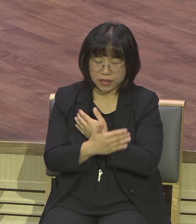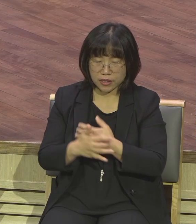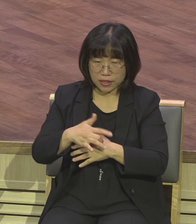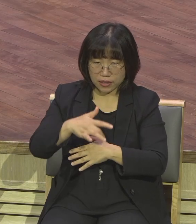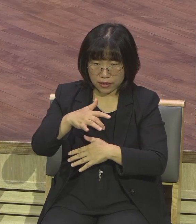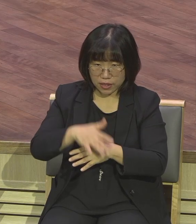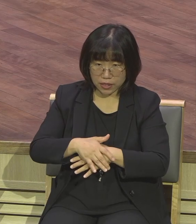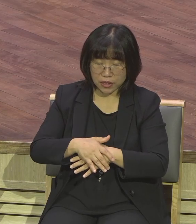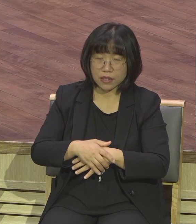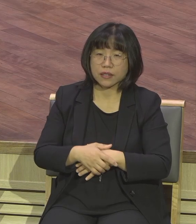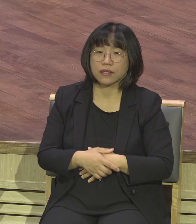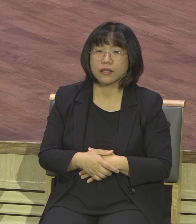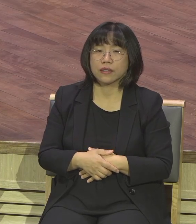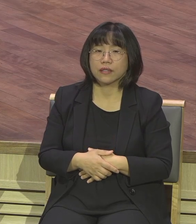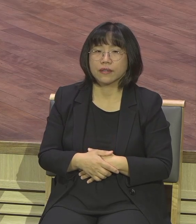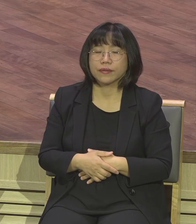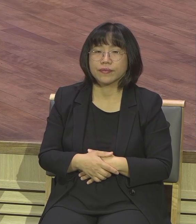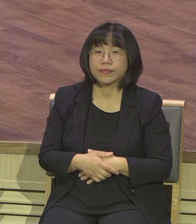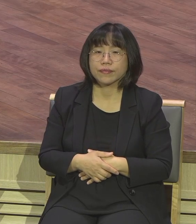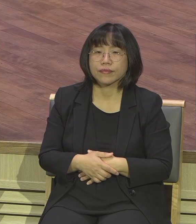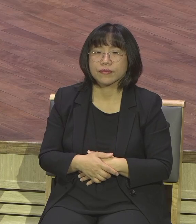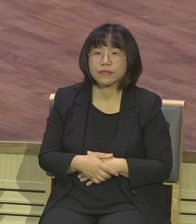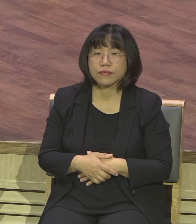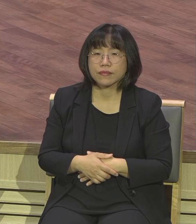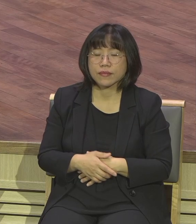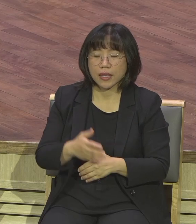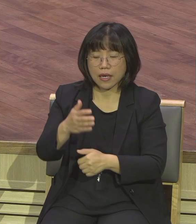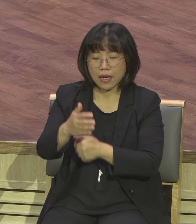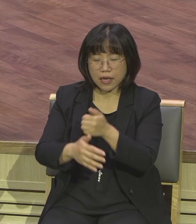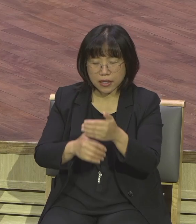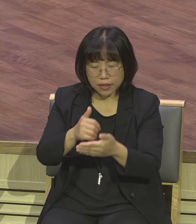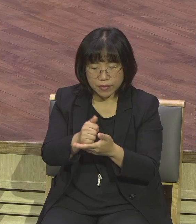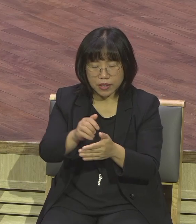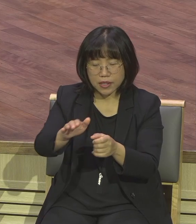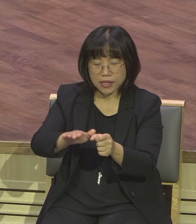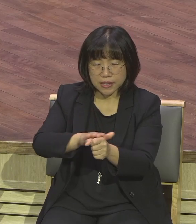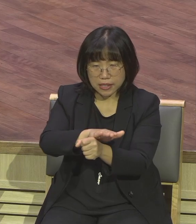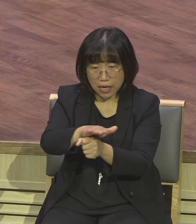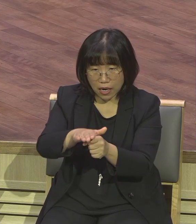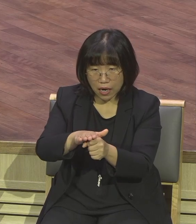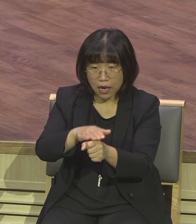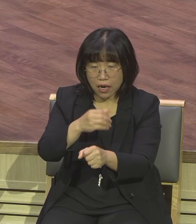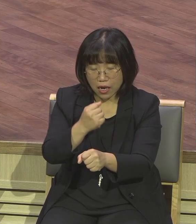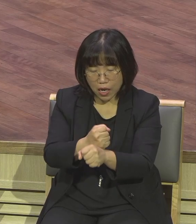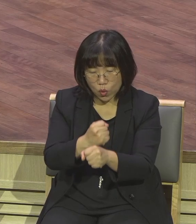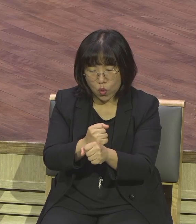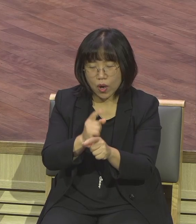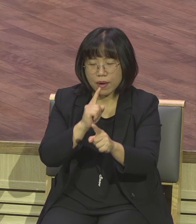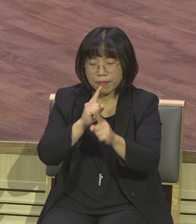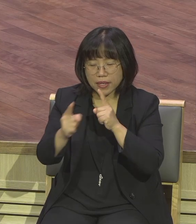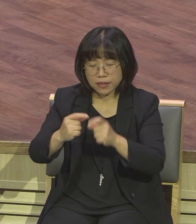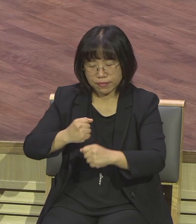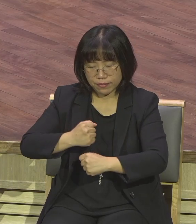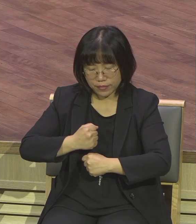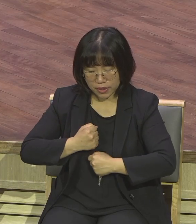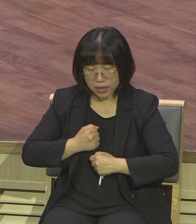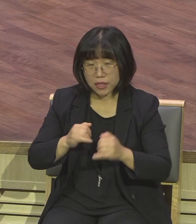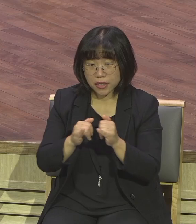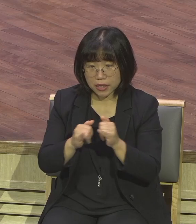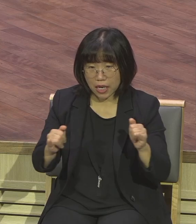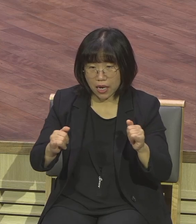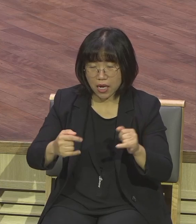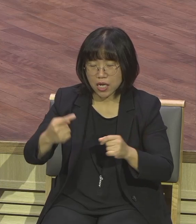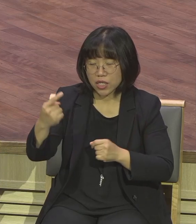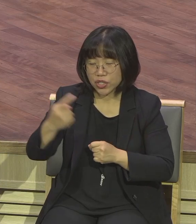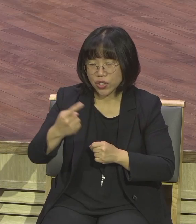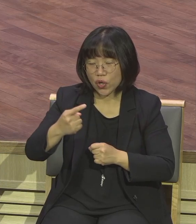각인 뿌리 체질을 이게 하라는 말씀인데 하나님을 사랑하고 말씀을 지키는 자에게 뭐요